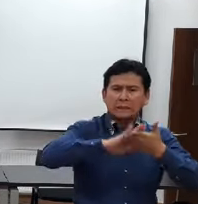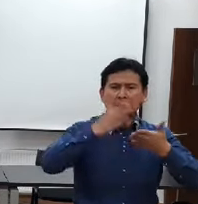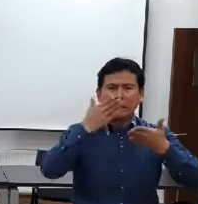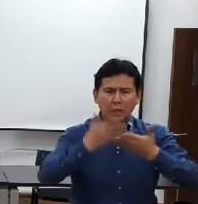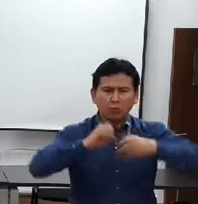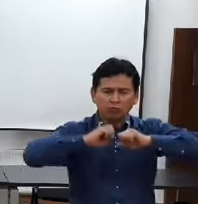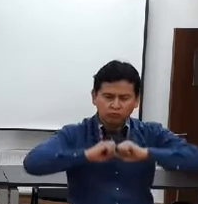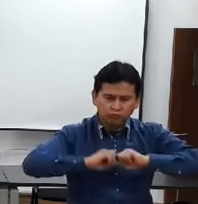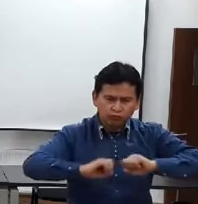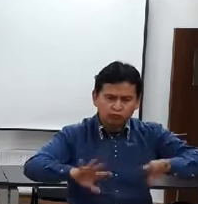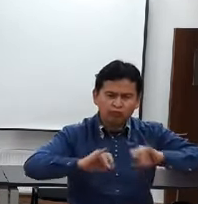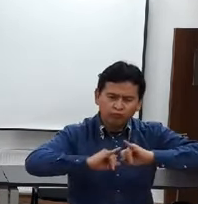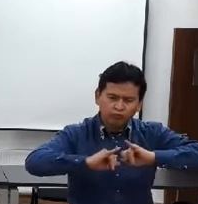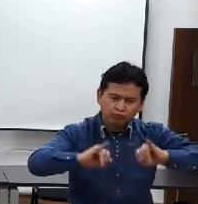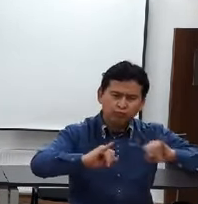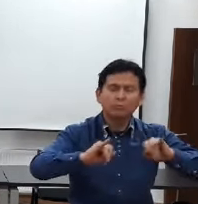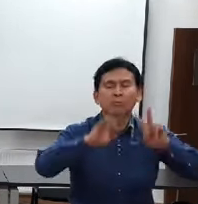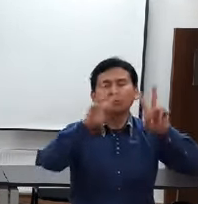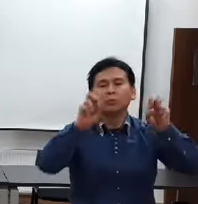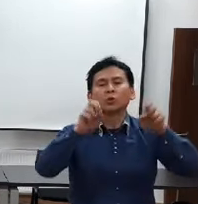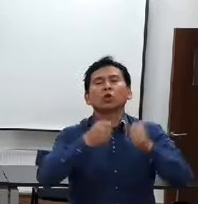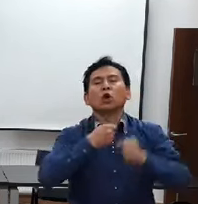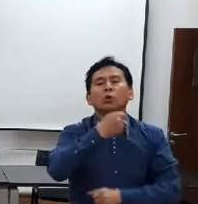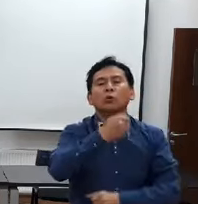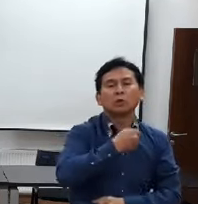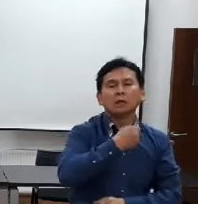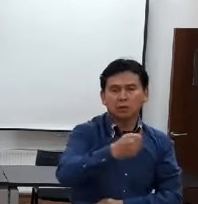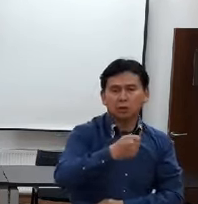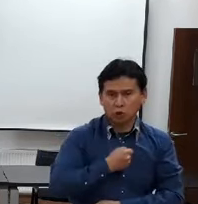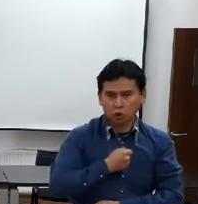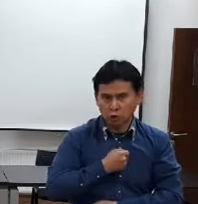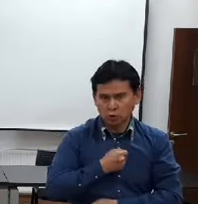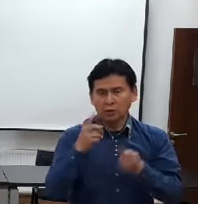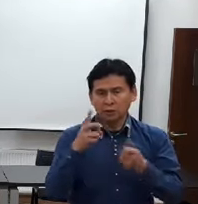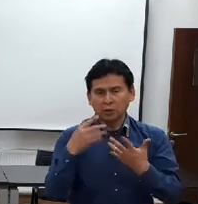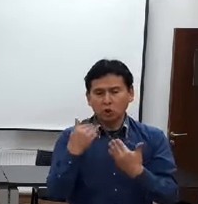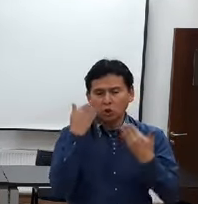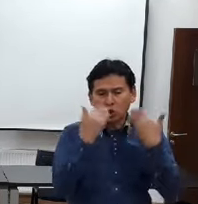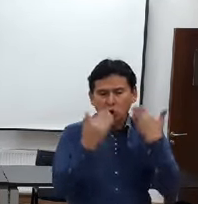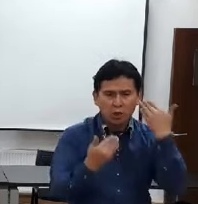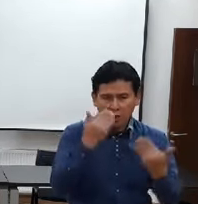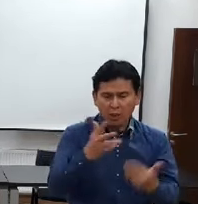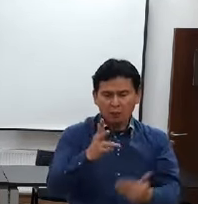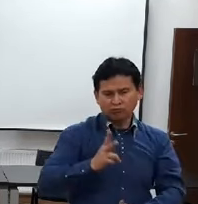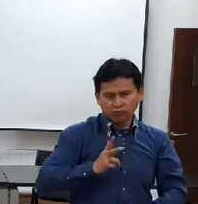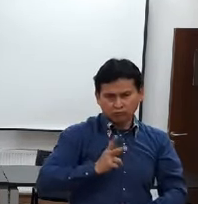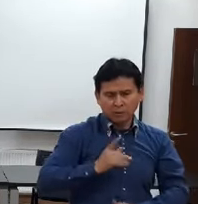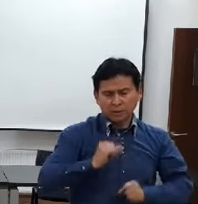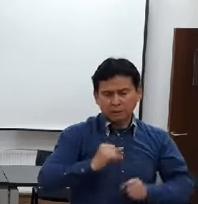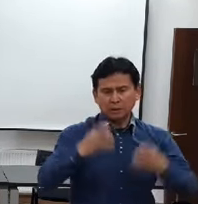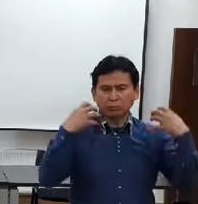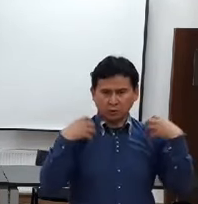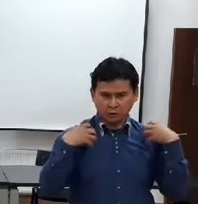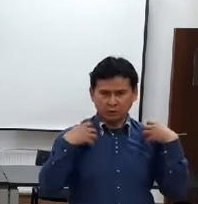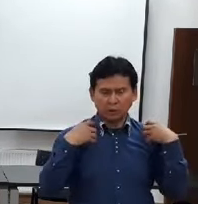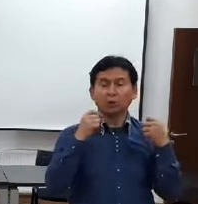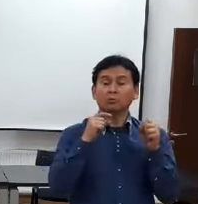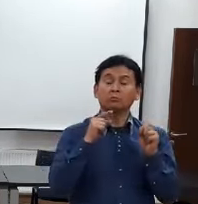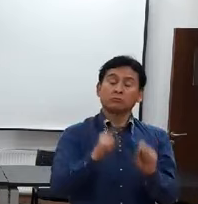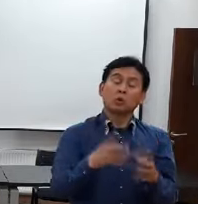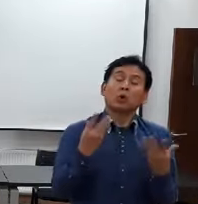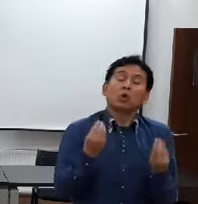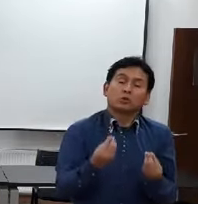difundidas permanentemente por los medios de comunicación, siendo solidarios, disciplinados y responsables. Con eso,